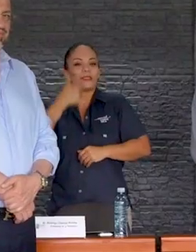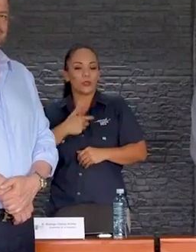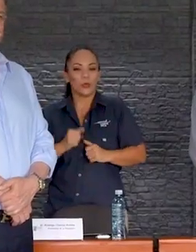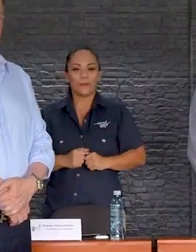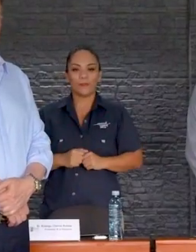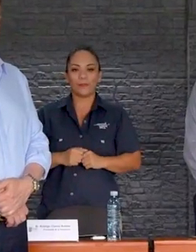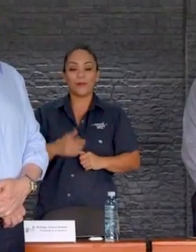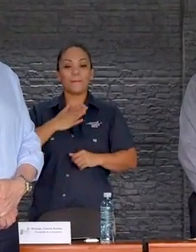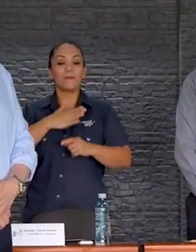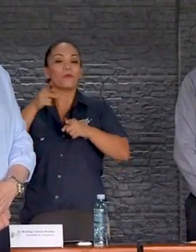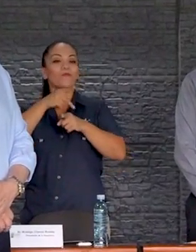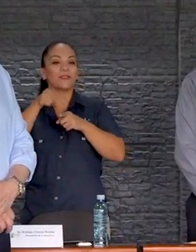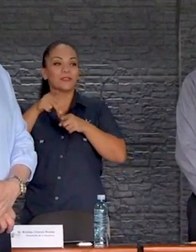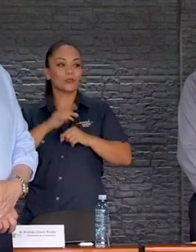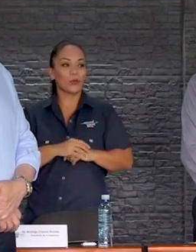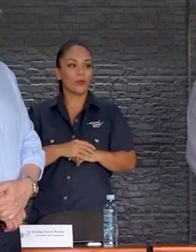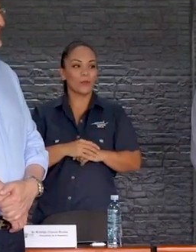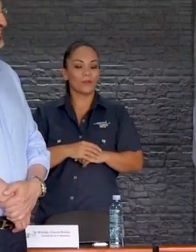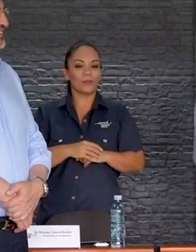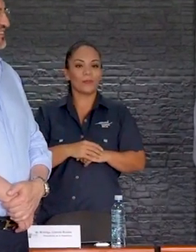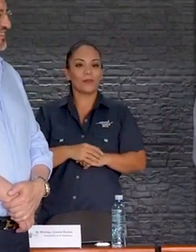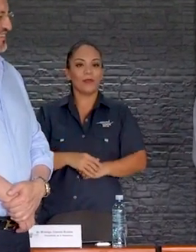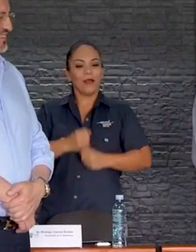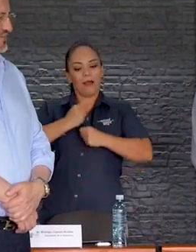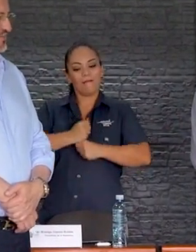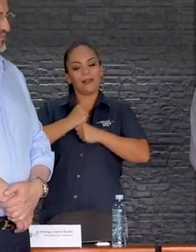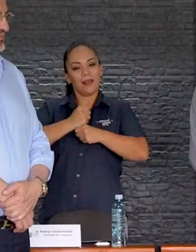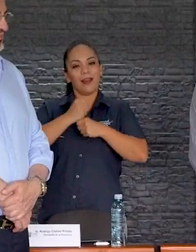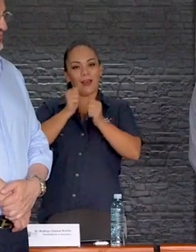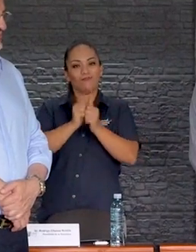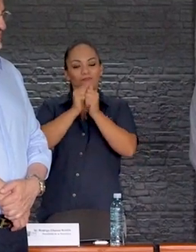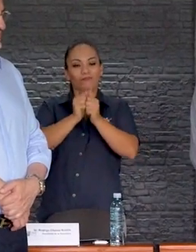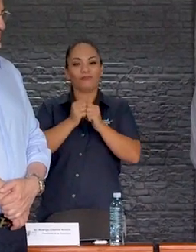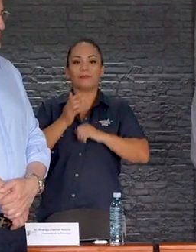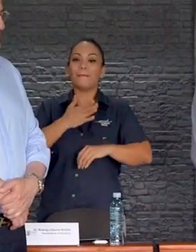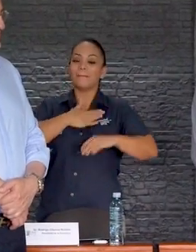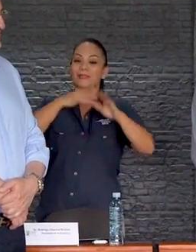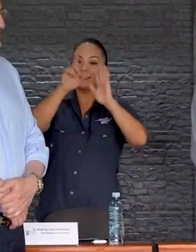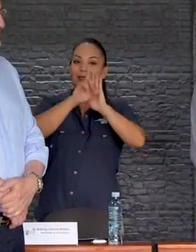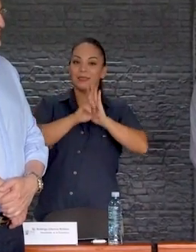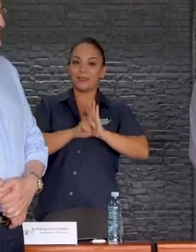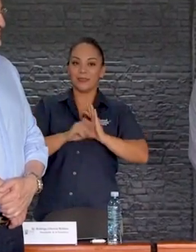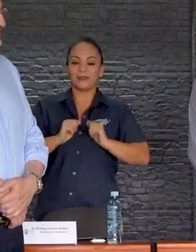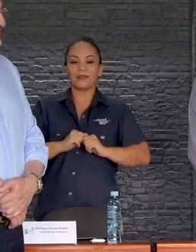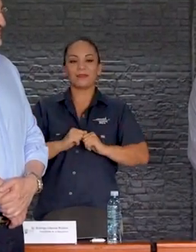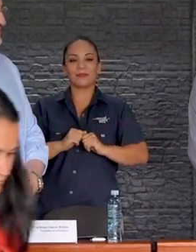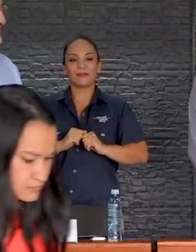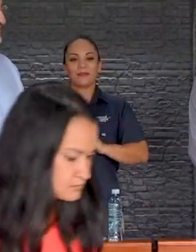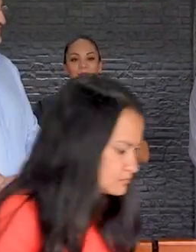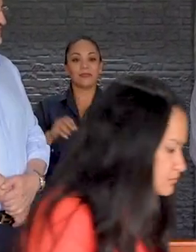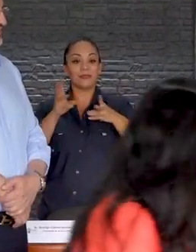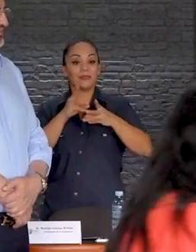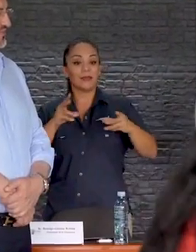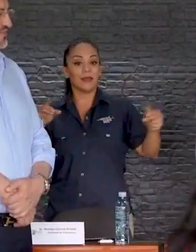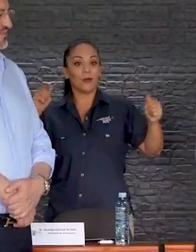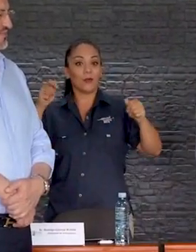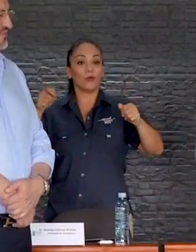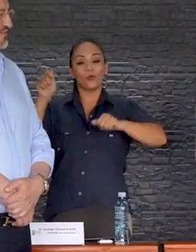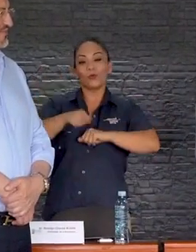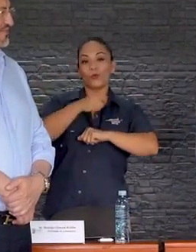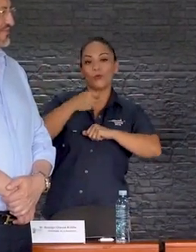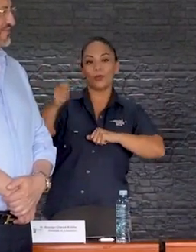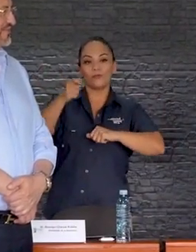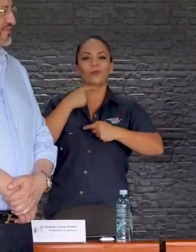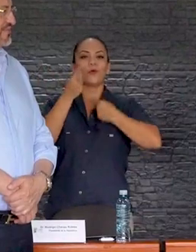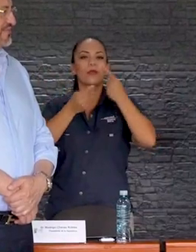Y mi profesión, la de andante caballería. Son mis leyes el deshacer entuertos, prodigar el